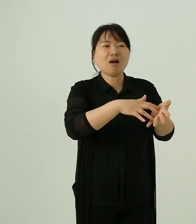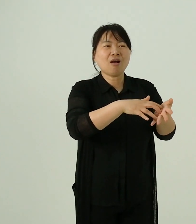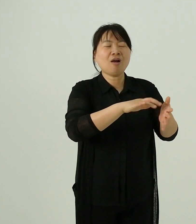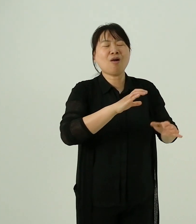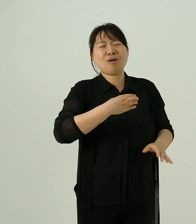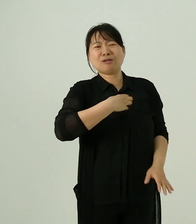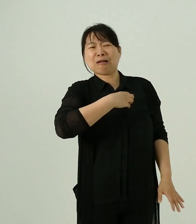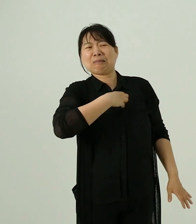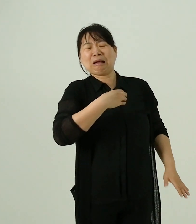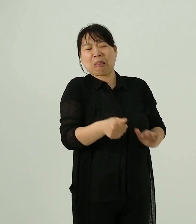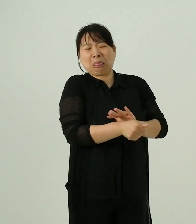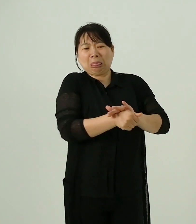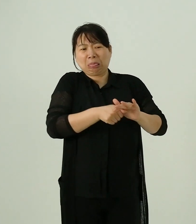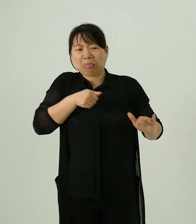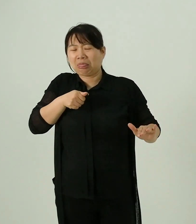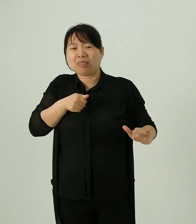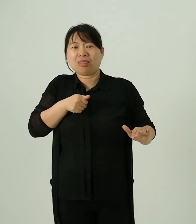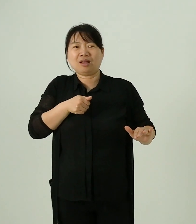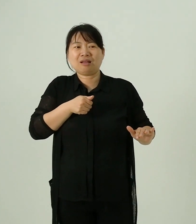겁먹지 마세요.